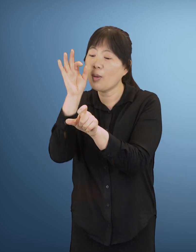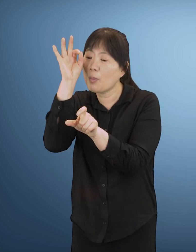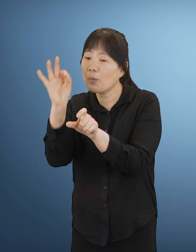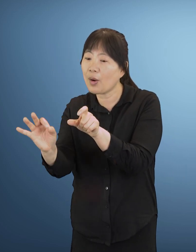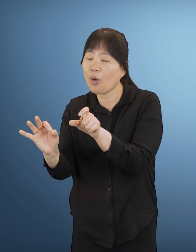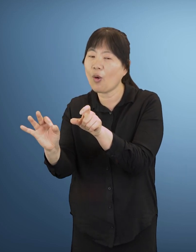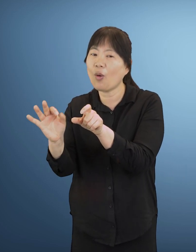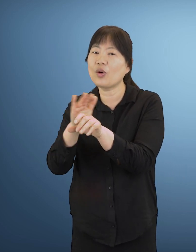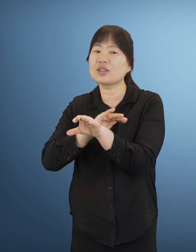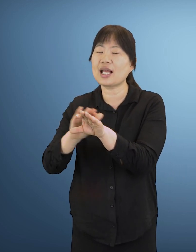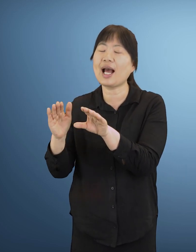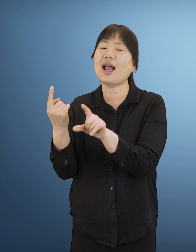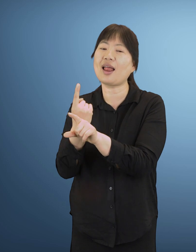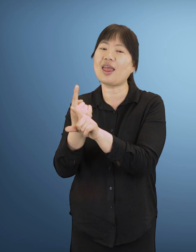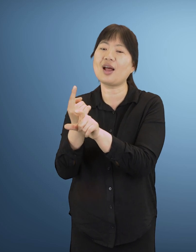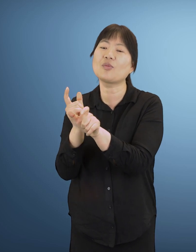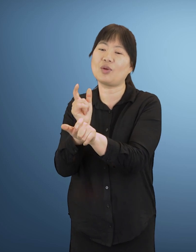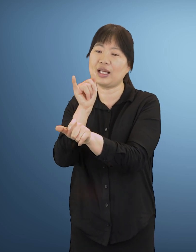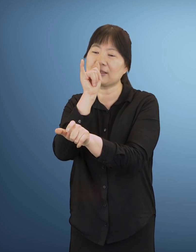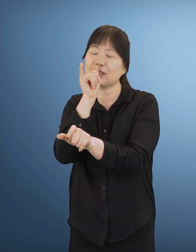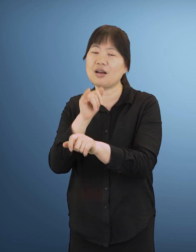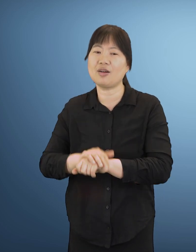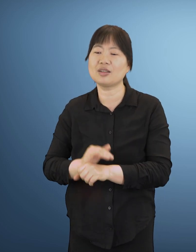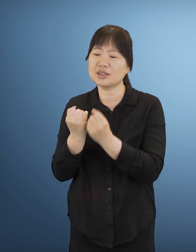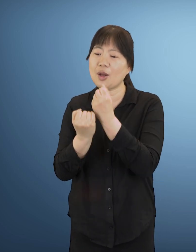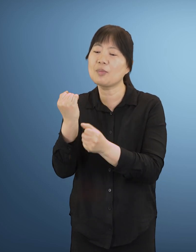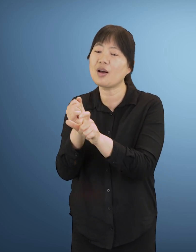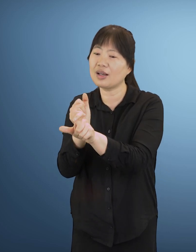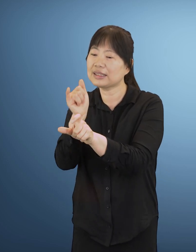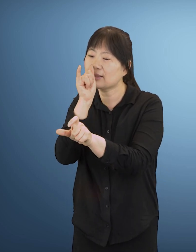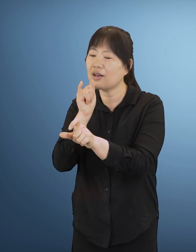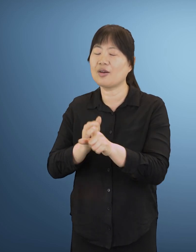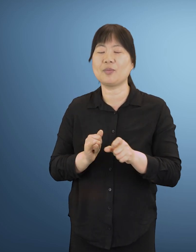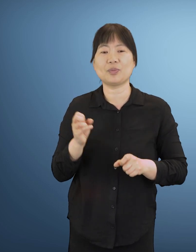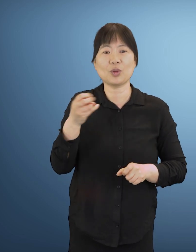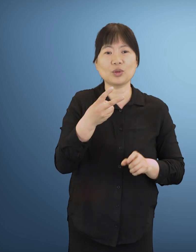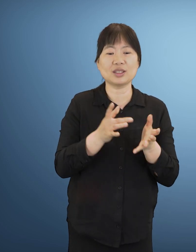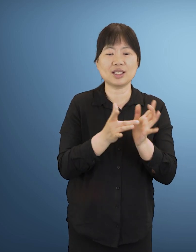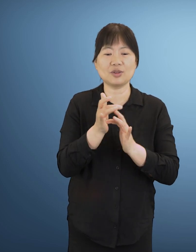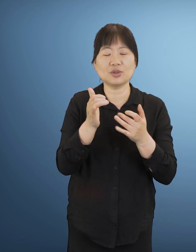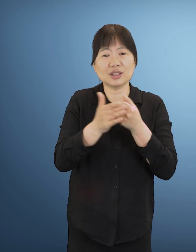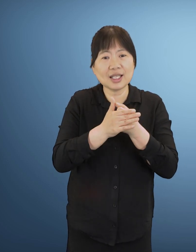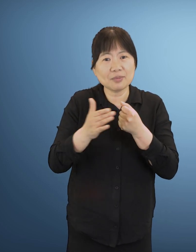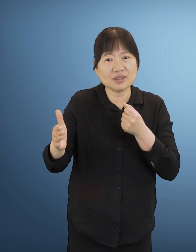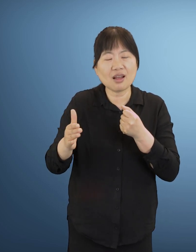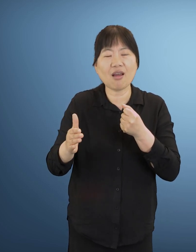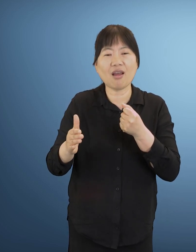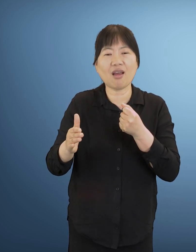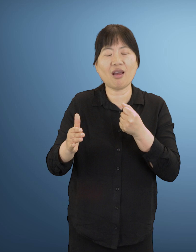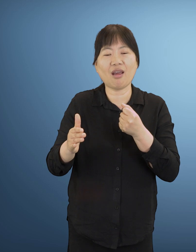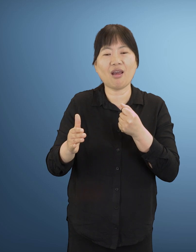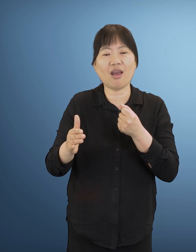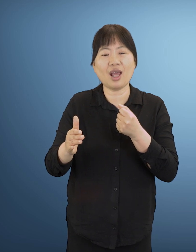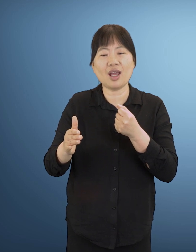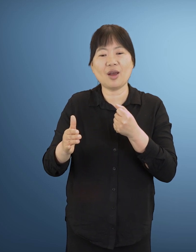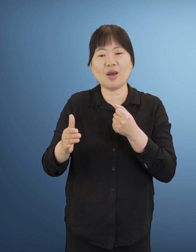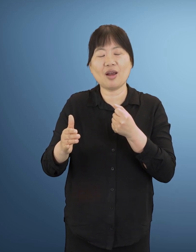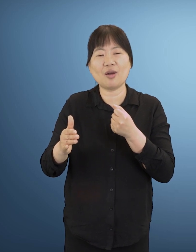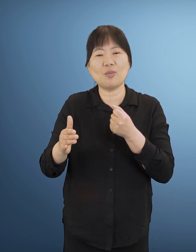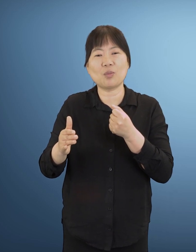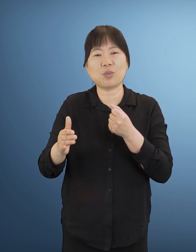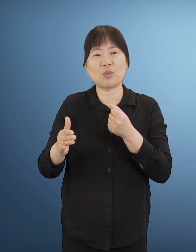잘 번역을 해놨어요. 또는 예수로 말미암아 넘어진지라 그랬어요. 스칸달리존.